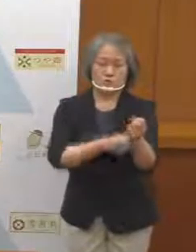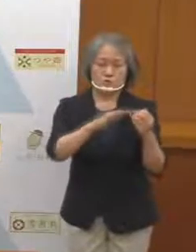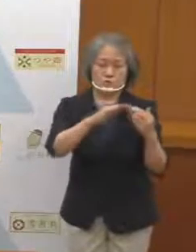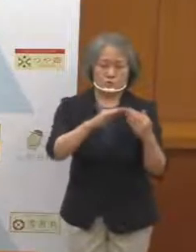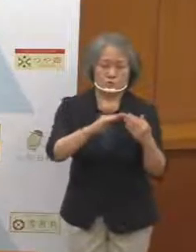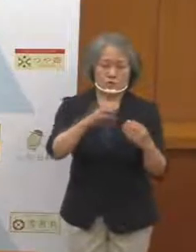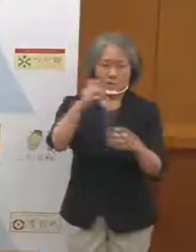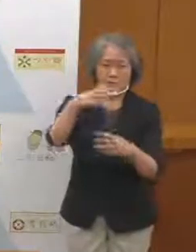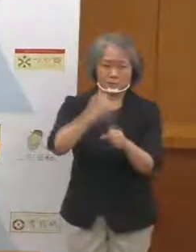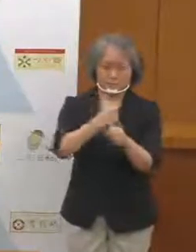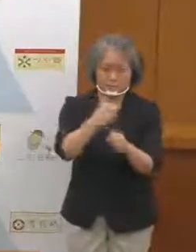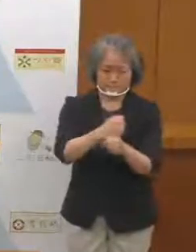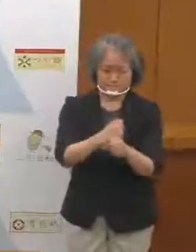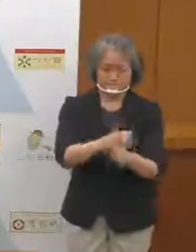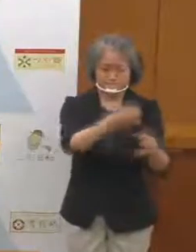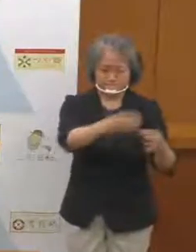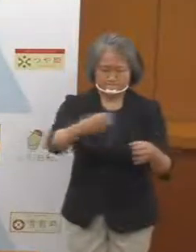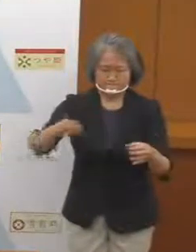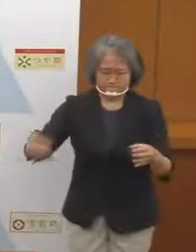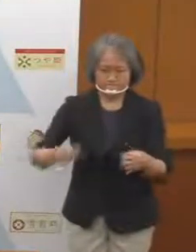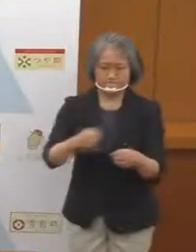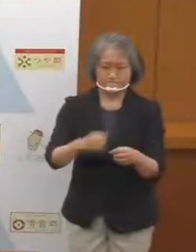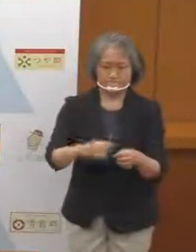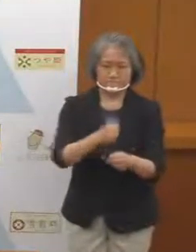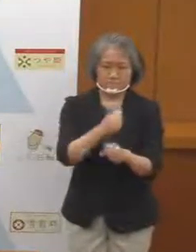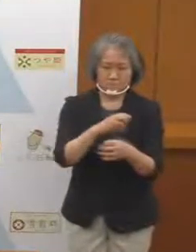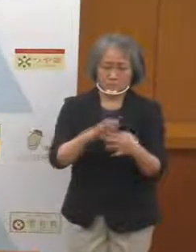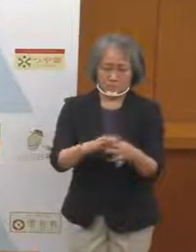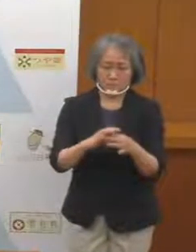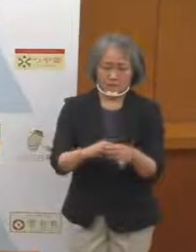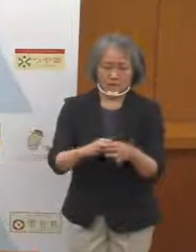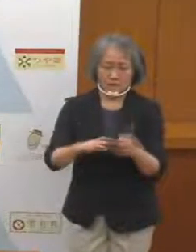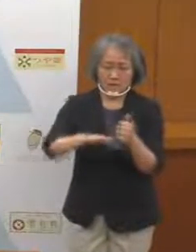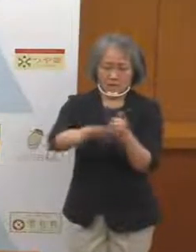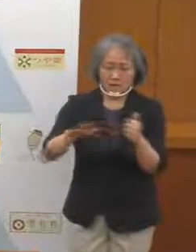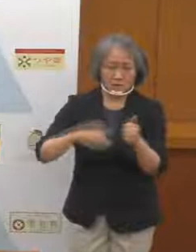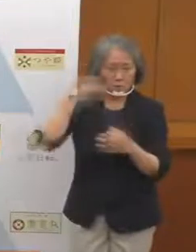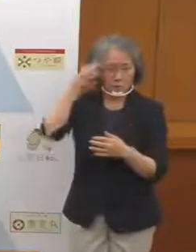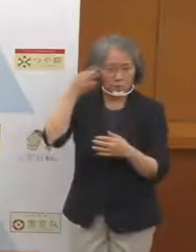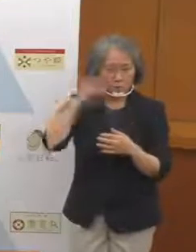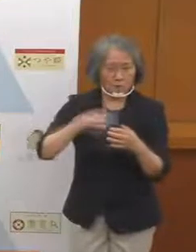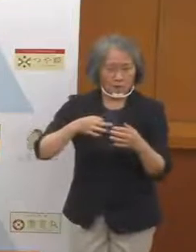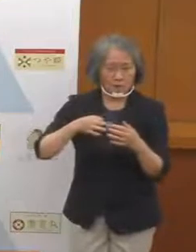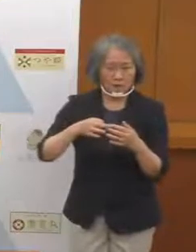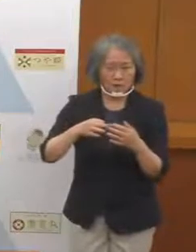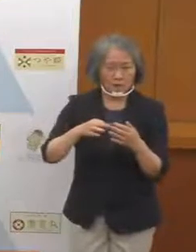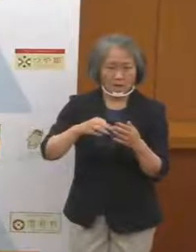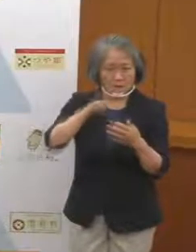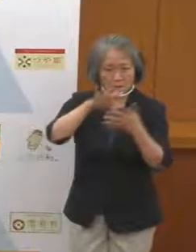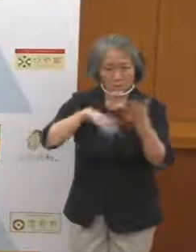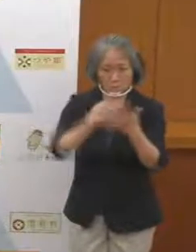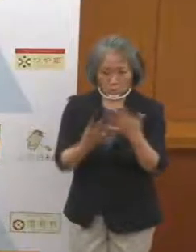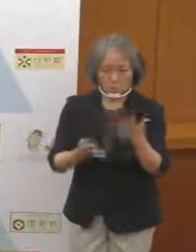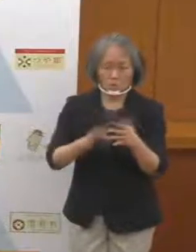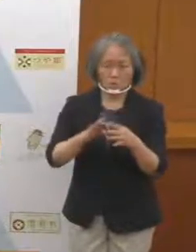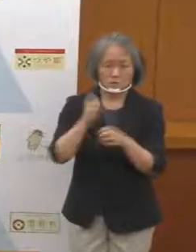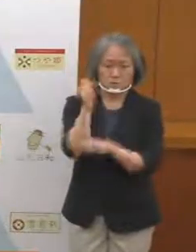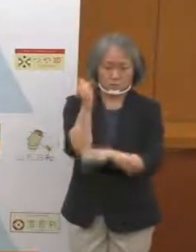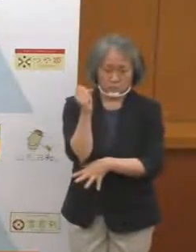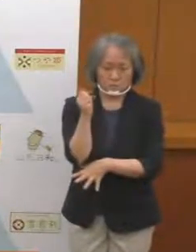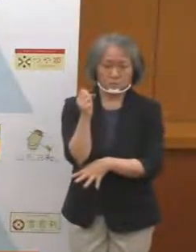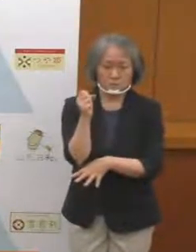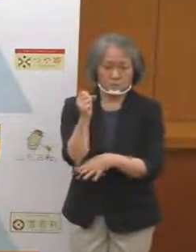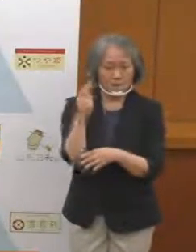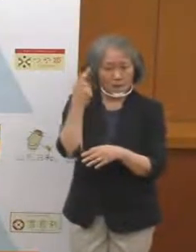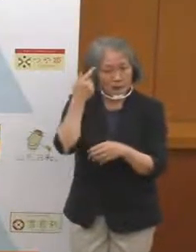環境影響評価法評価法に基づく計画段階環境配慮書に